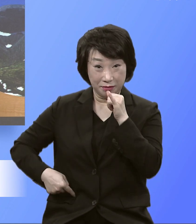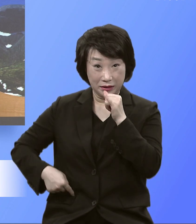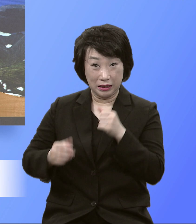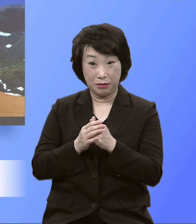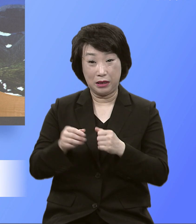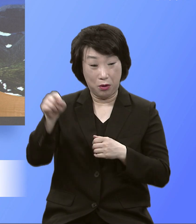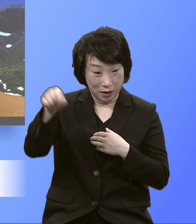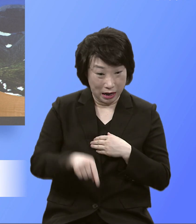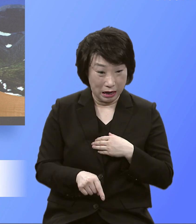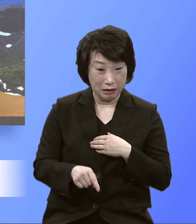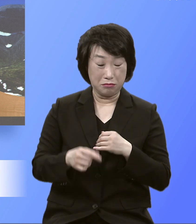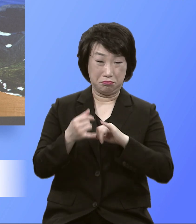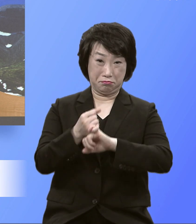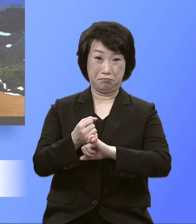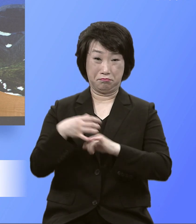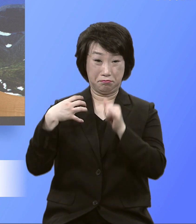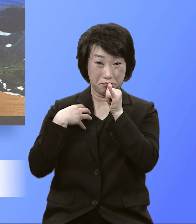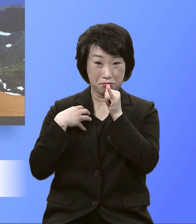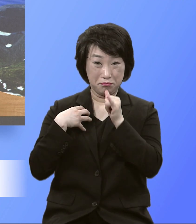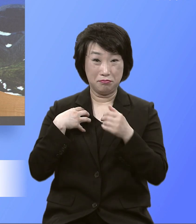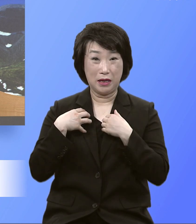안 나오고는 못 견뎌요.